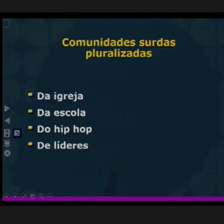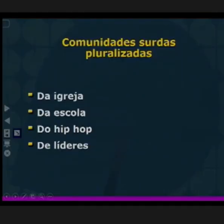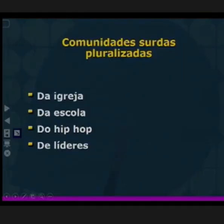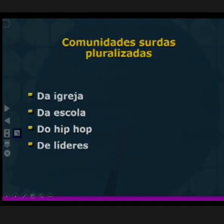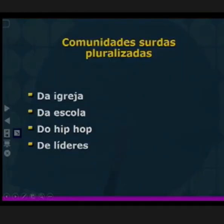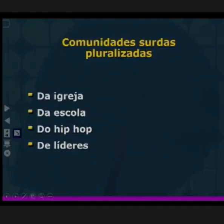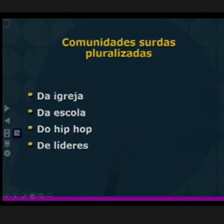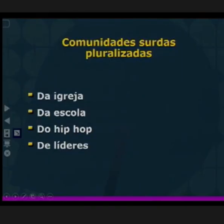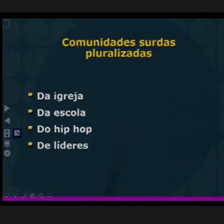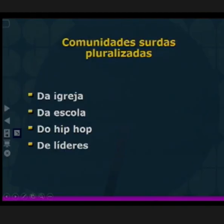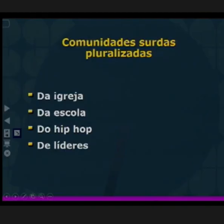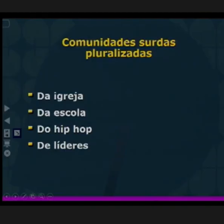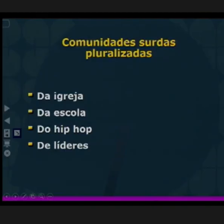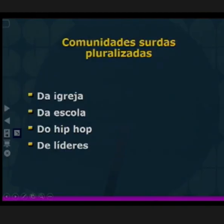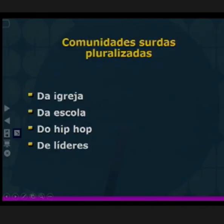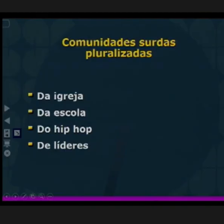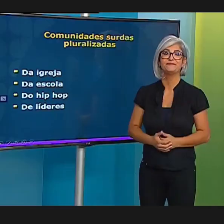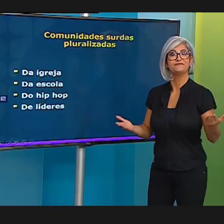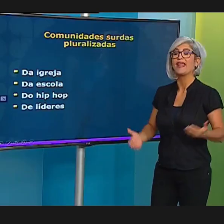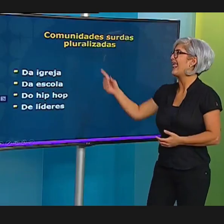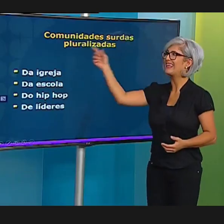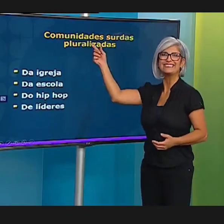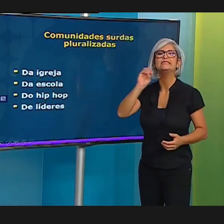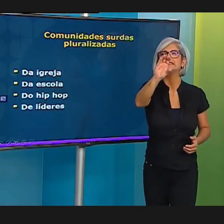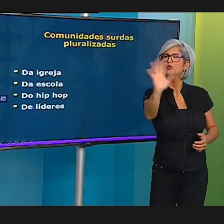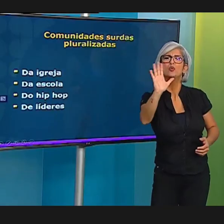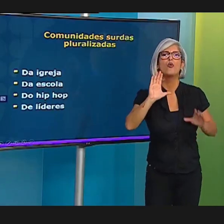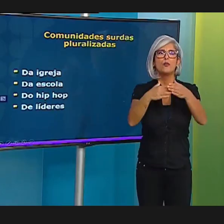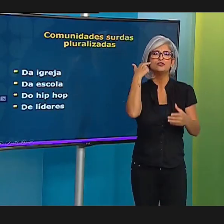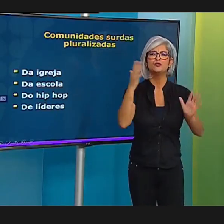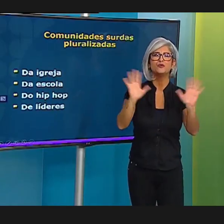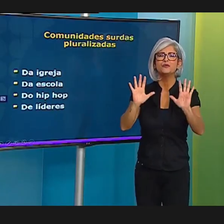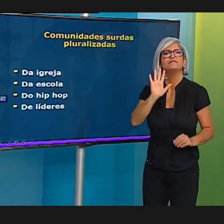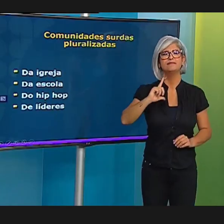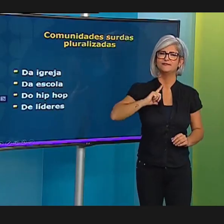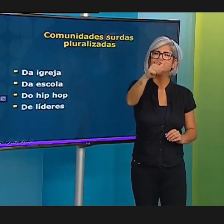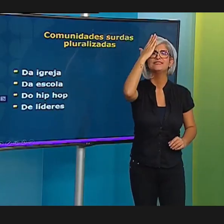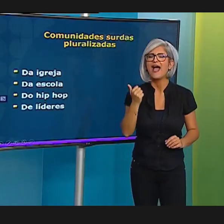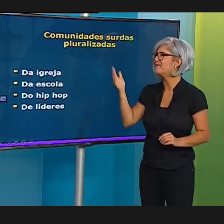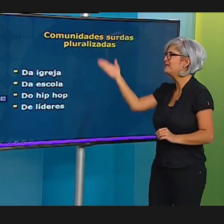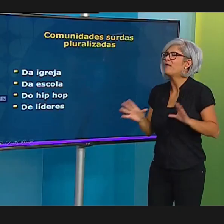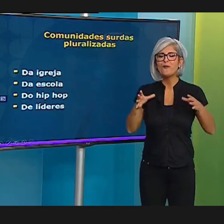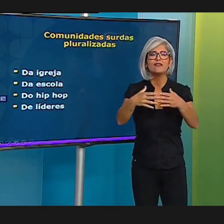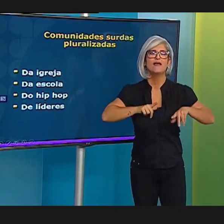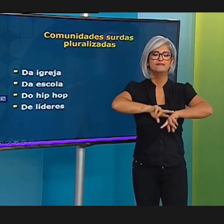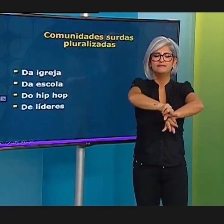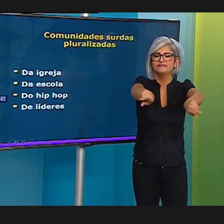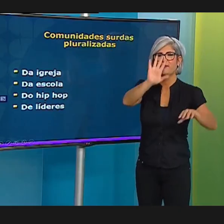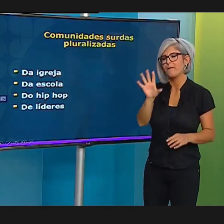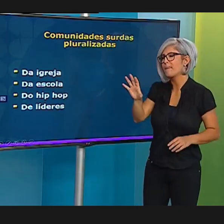Da igreja, da escola, do hip hop e de líderes. Comunidades surdas pluralizadas. Vejam só, eu disse para vocês que ela não é composta somente por pessoas surdas, mas existem